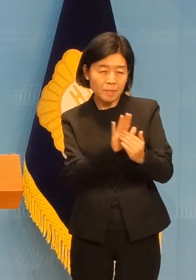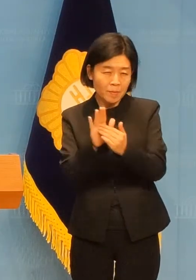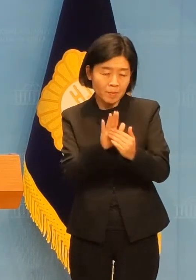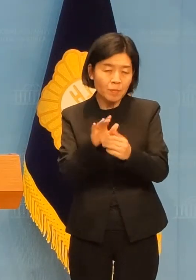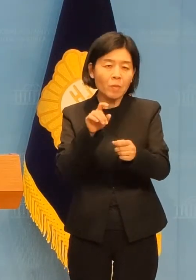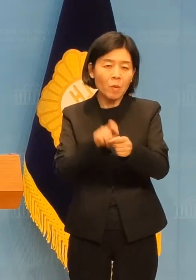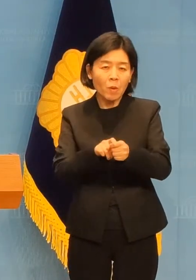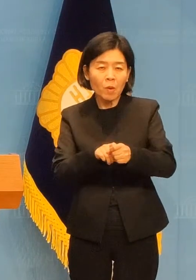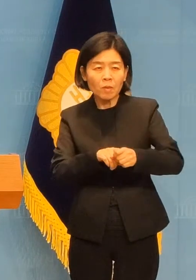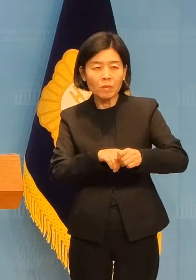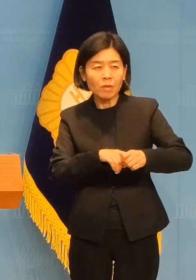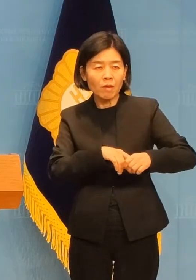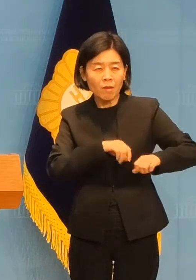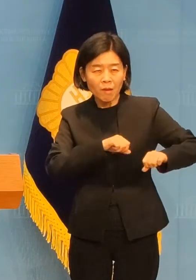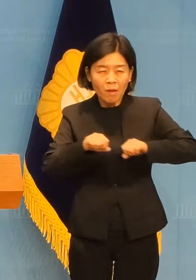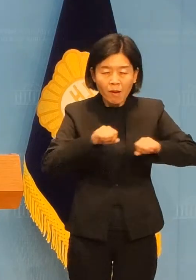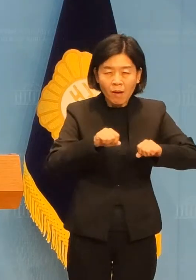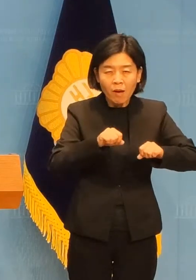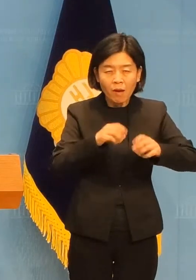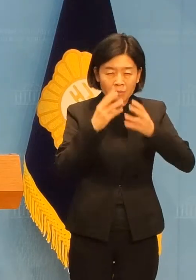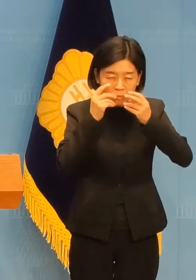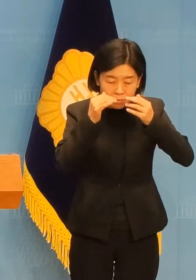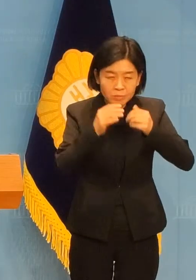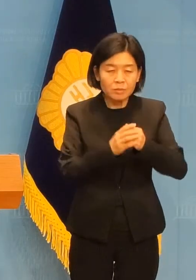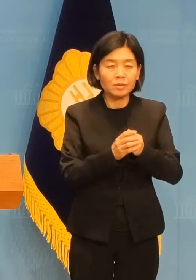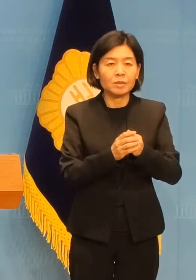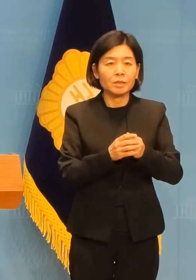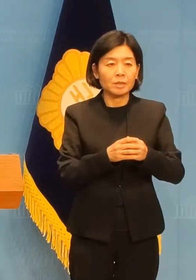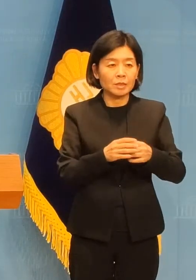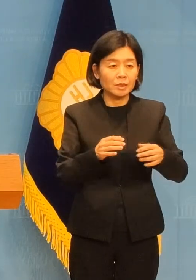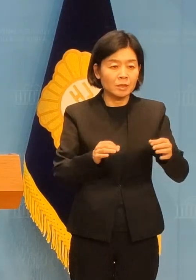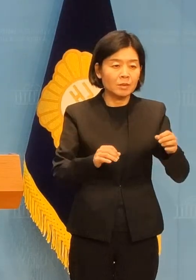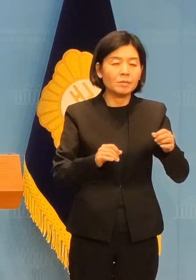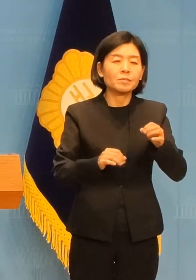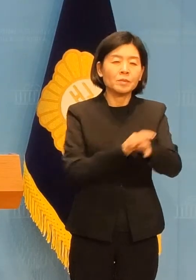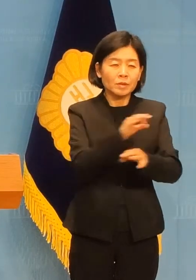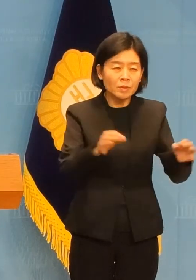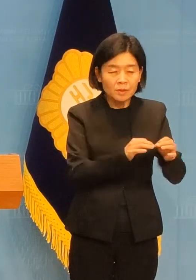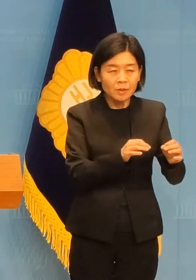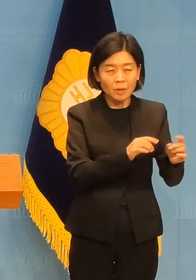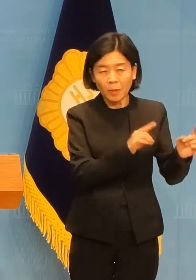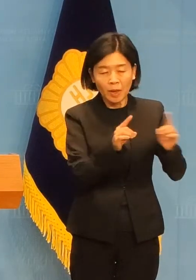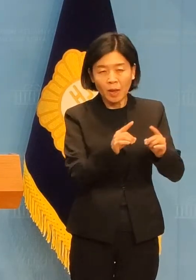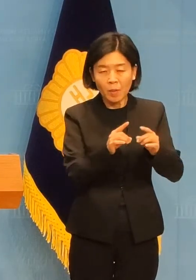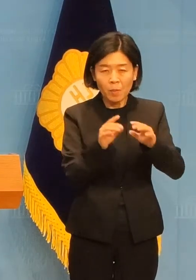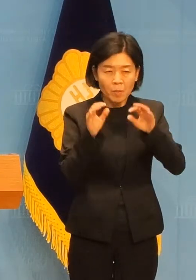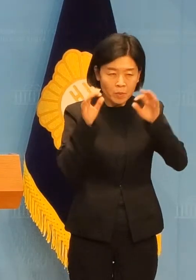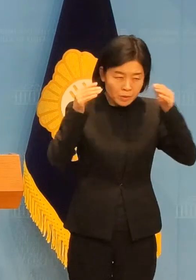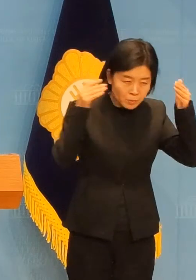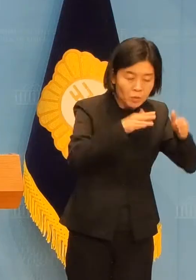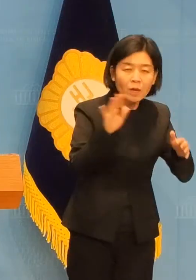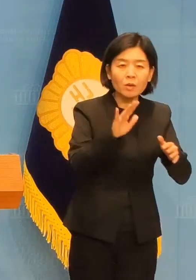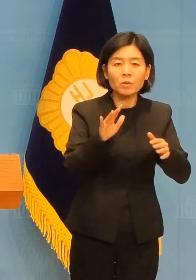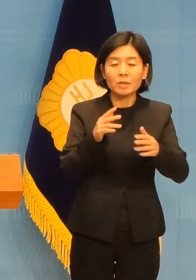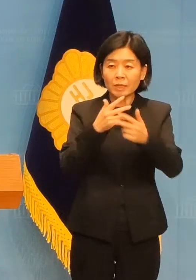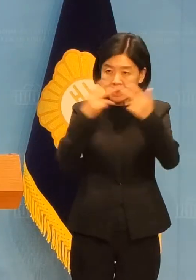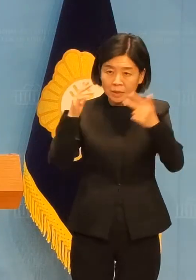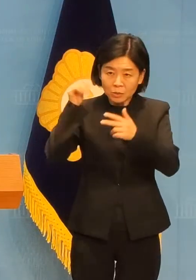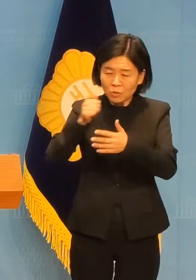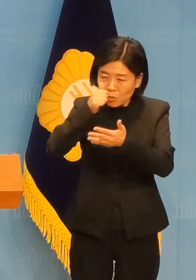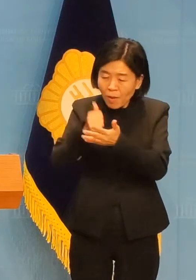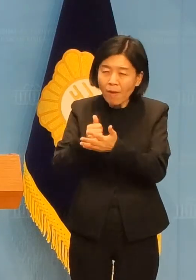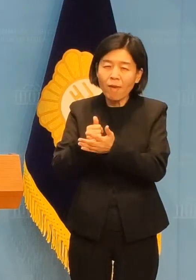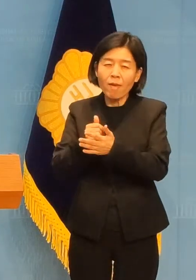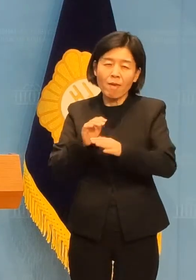않고 있습니다. 민생은 외면한 채 이재명 대통령에 대한 모든 죄를 지우는 데만